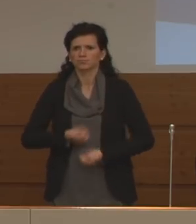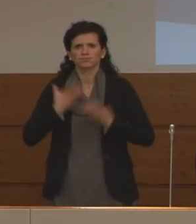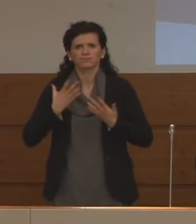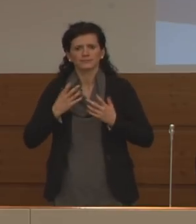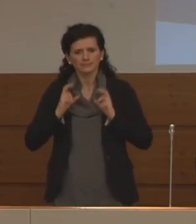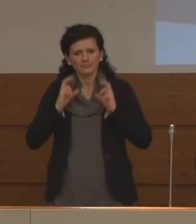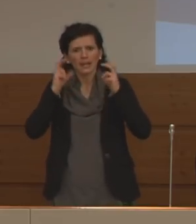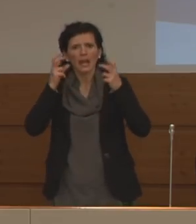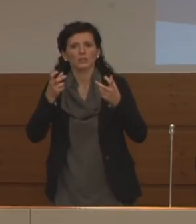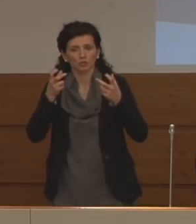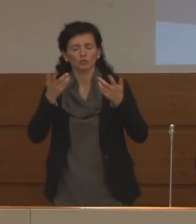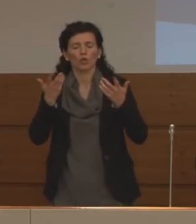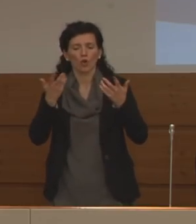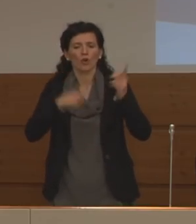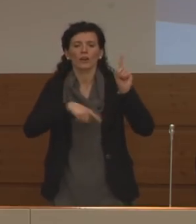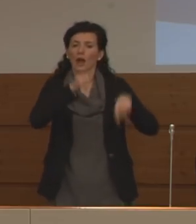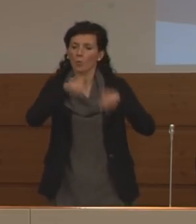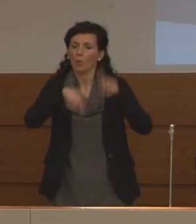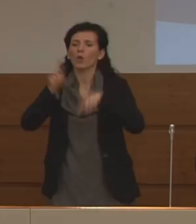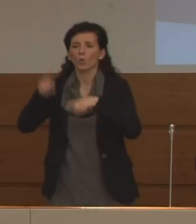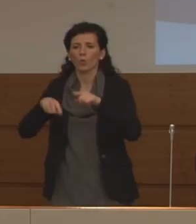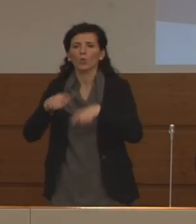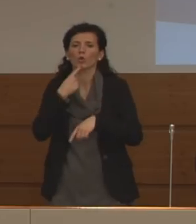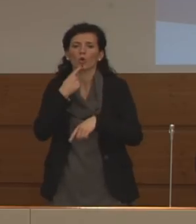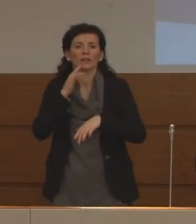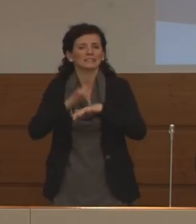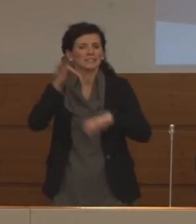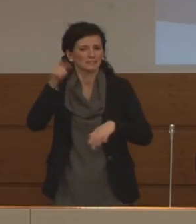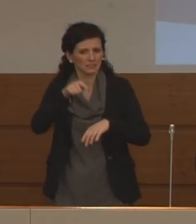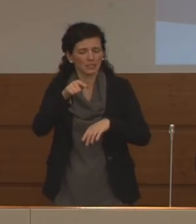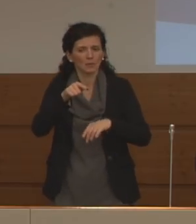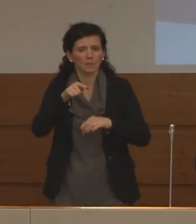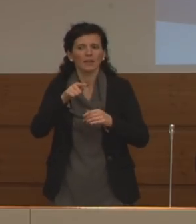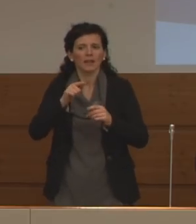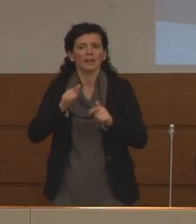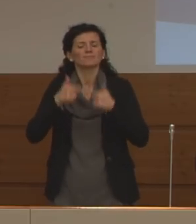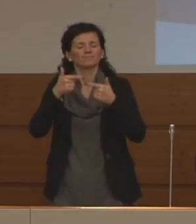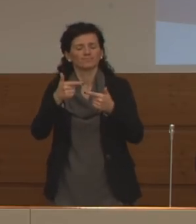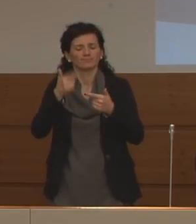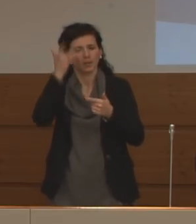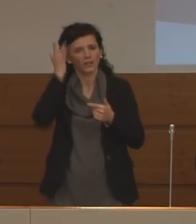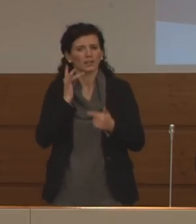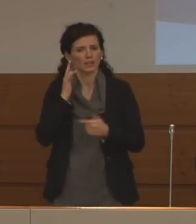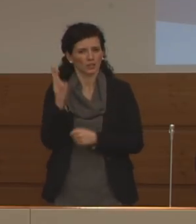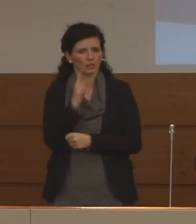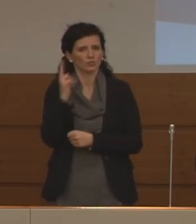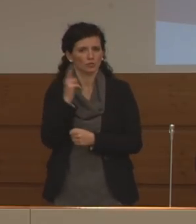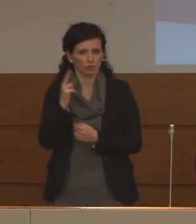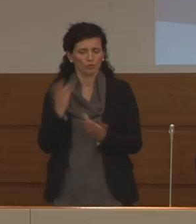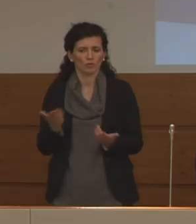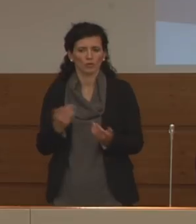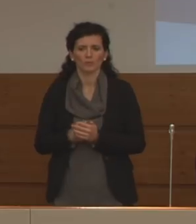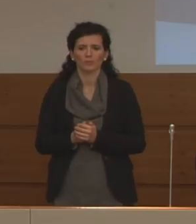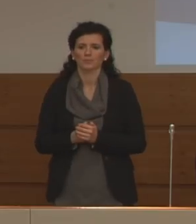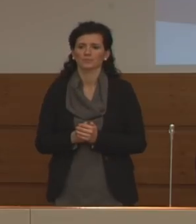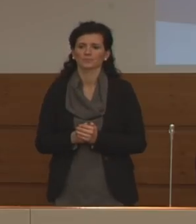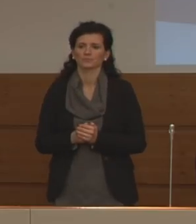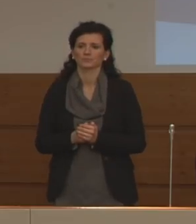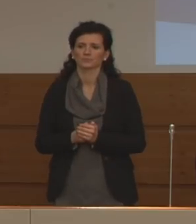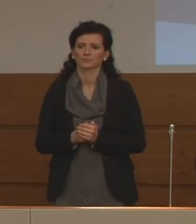da determinare a quadri che poi far perdere la vita ed è per questo che